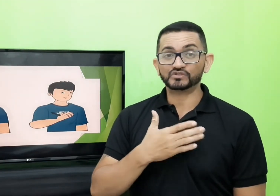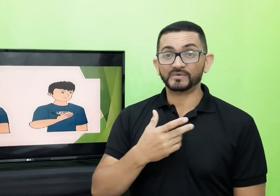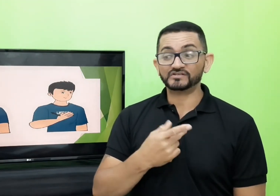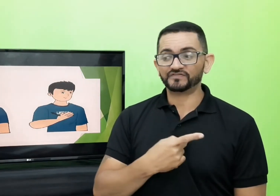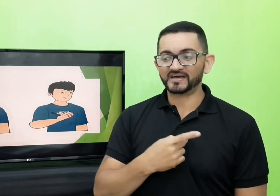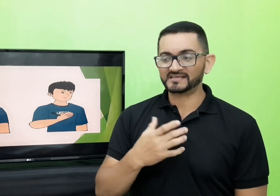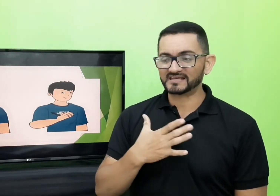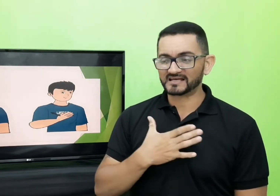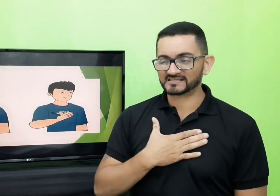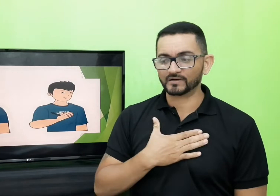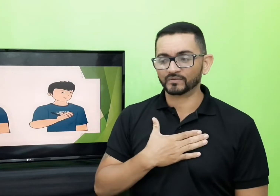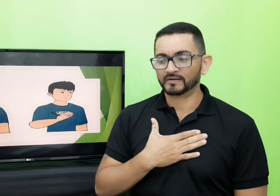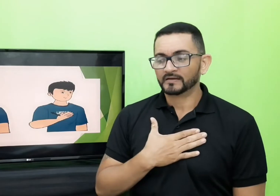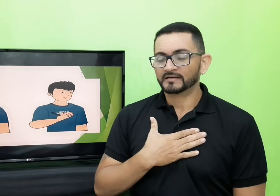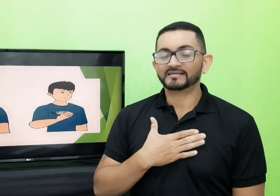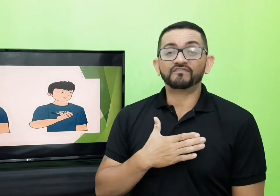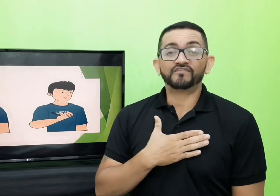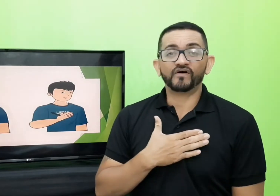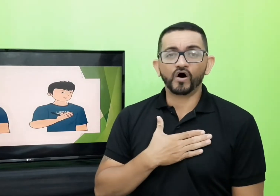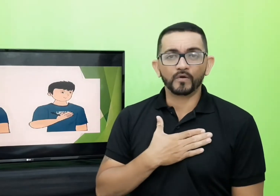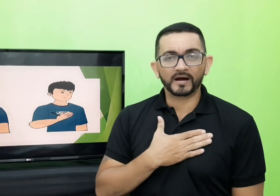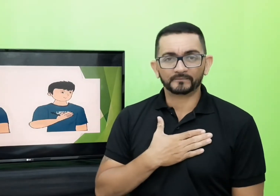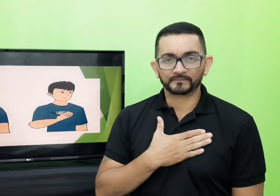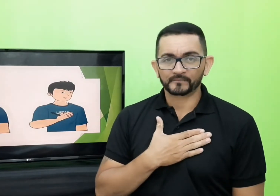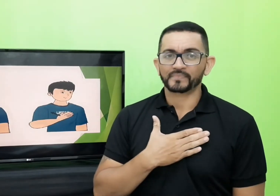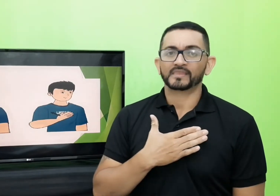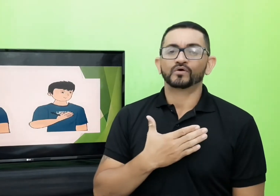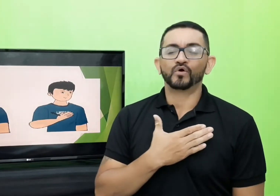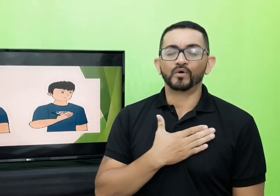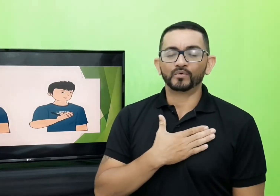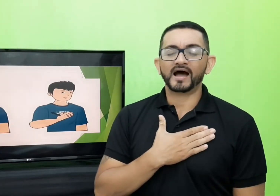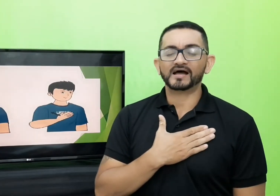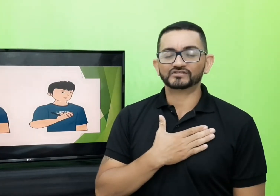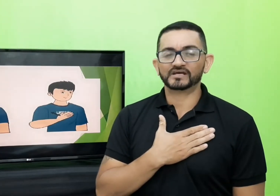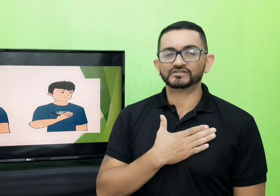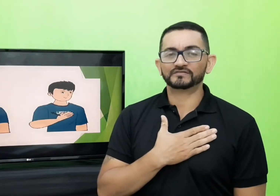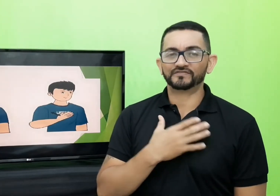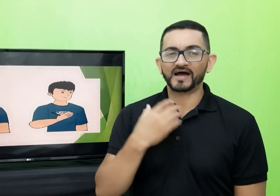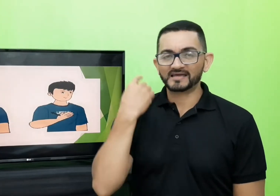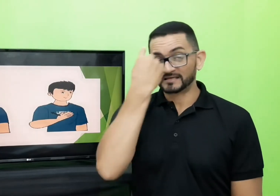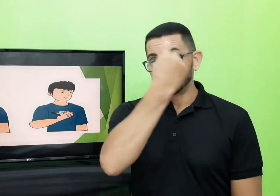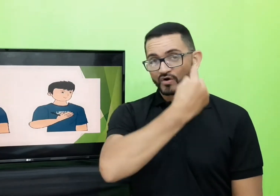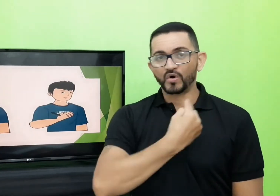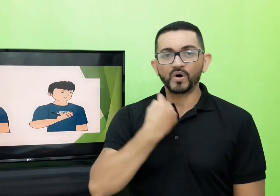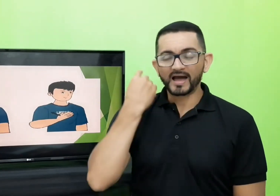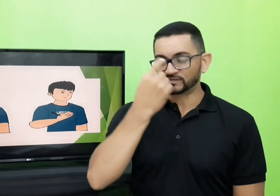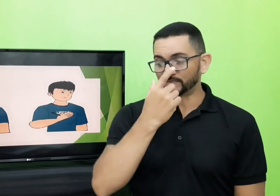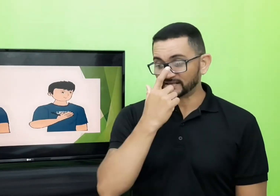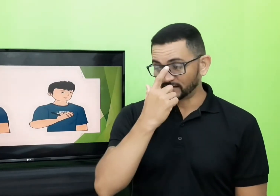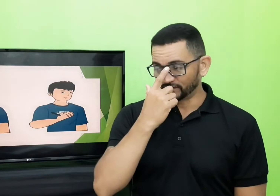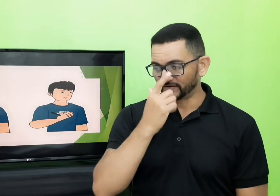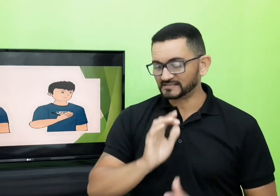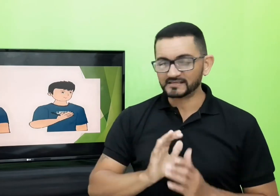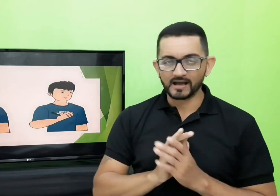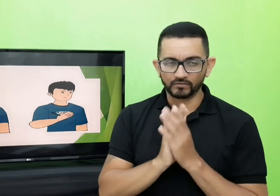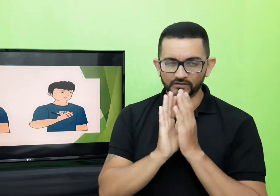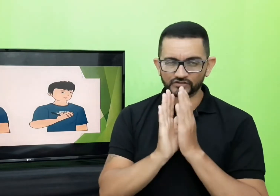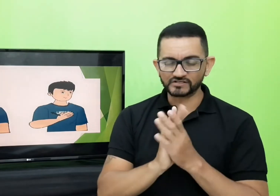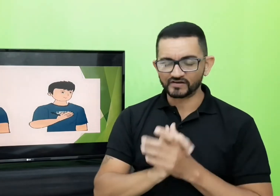uma diferenciação da forma como a gente faz com a expressão facial. Já já vamos